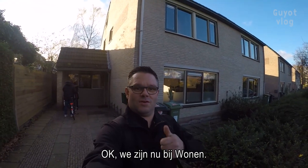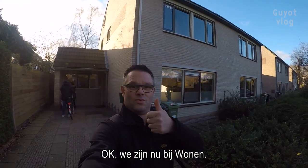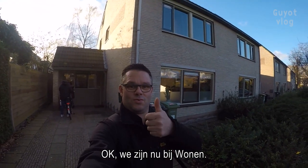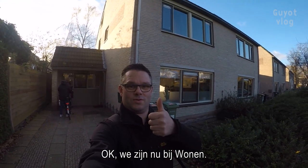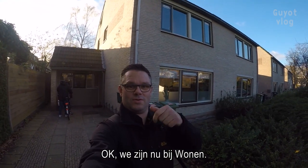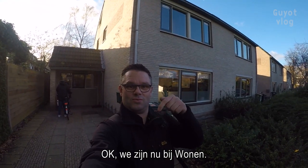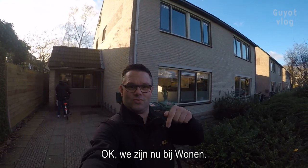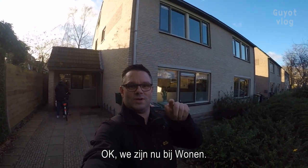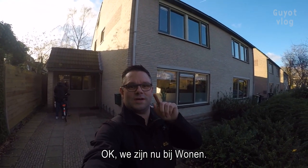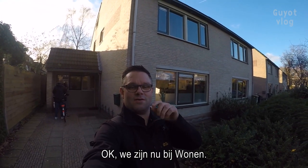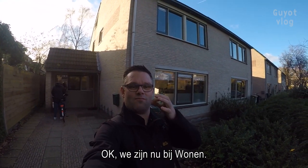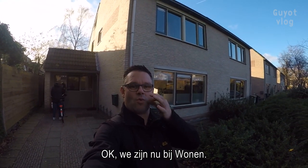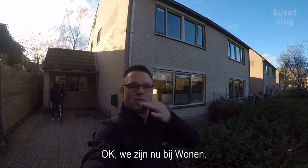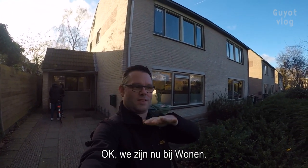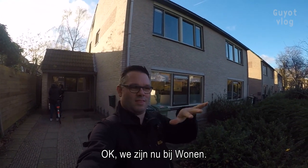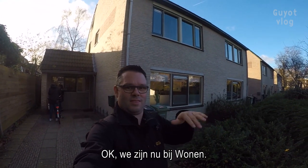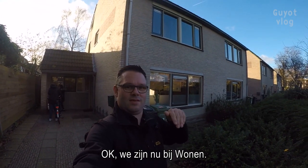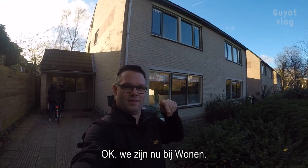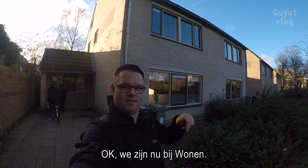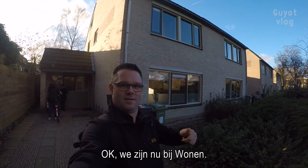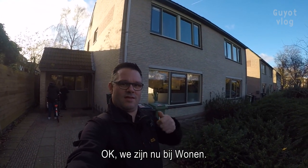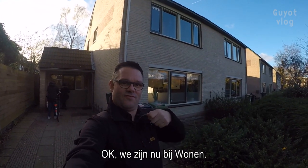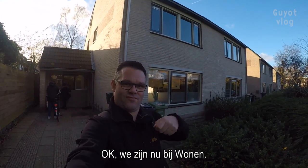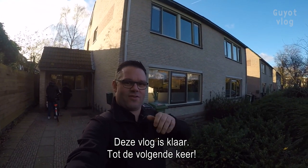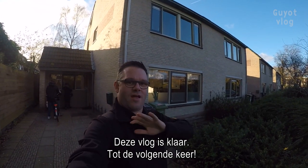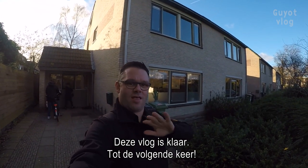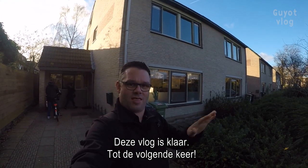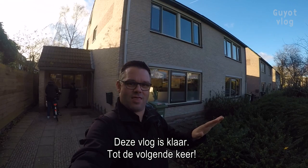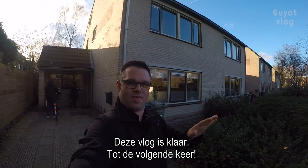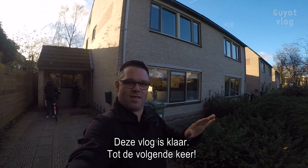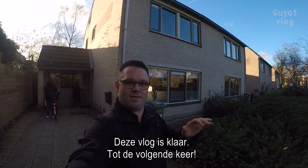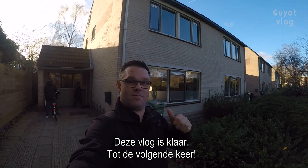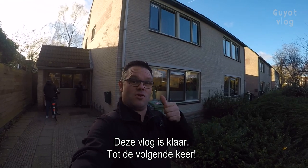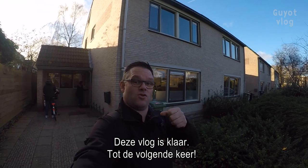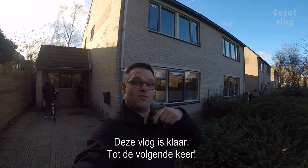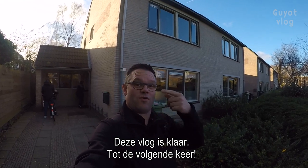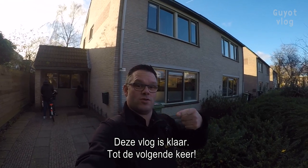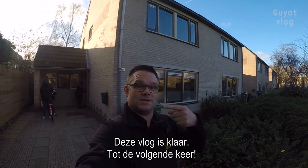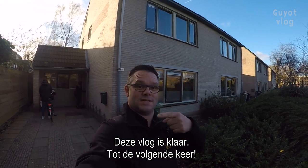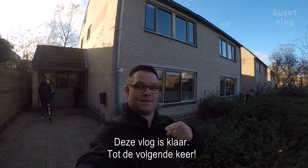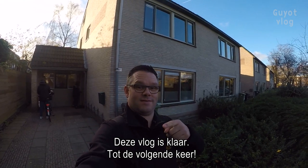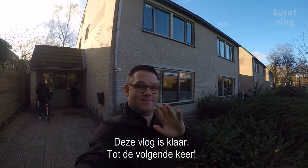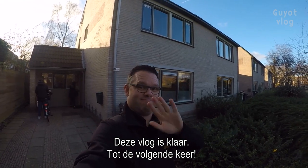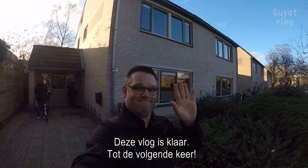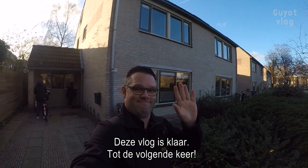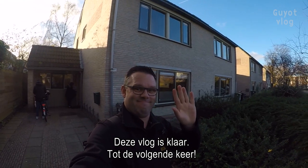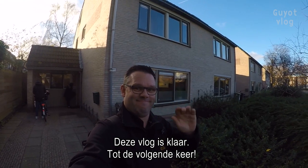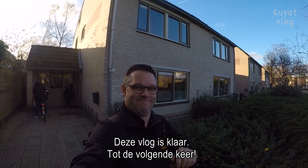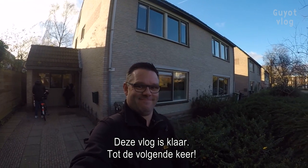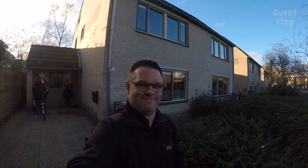Oké, we zijn nu bij wonen. Deze vlog is weer klaar. Tot de volgende keer.